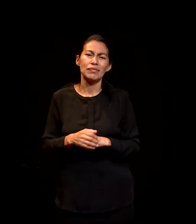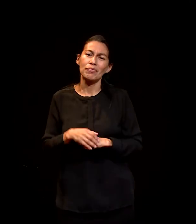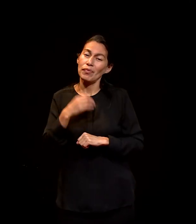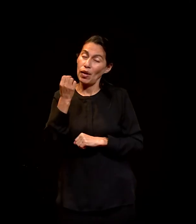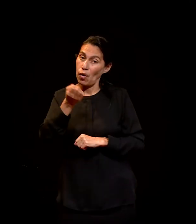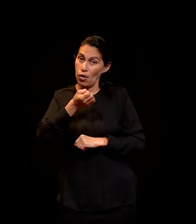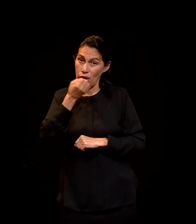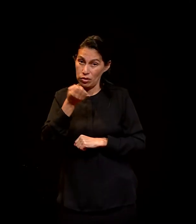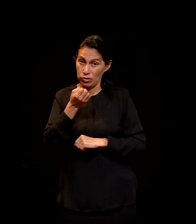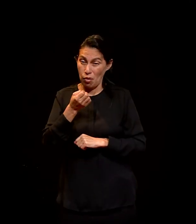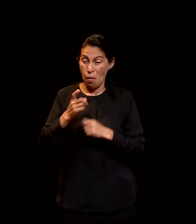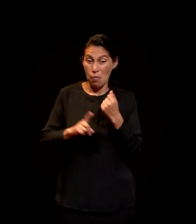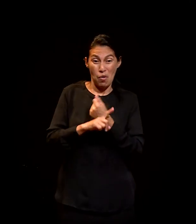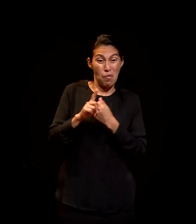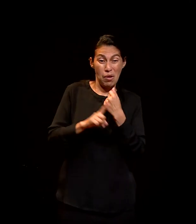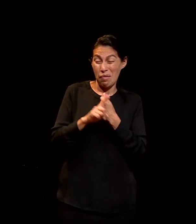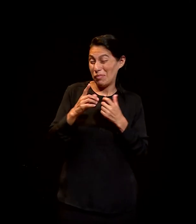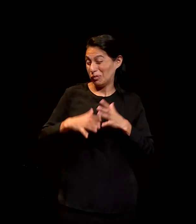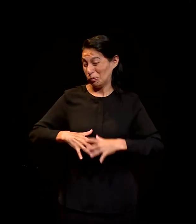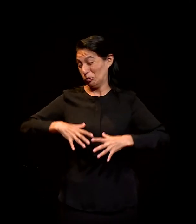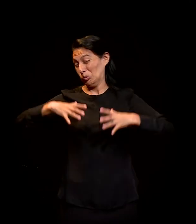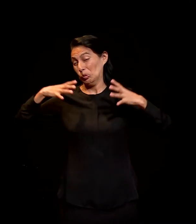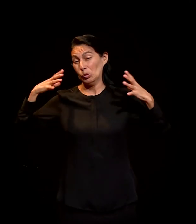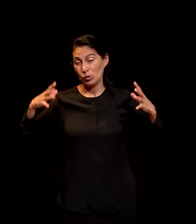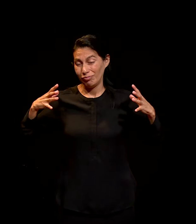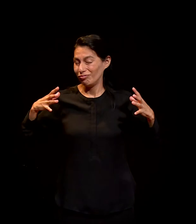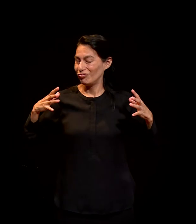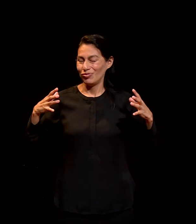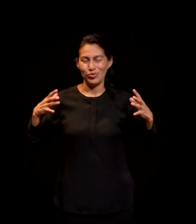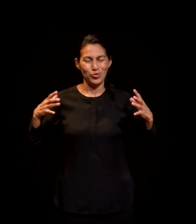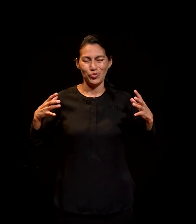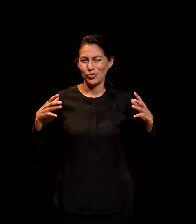los grandes problemas de la vida